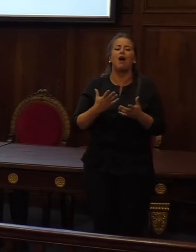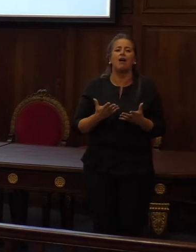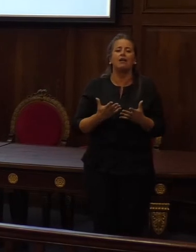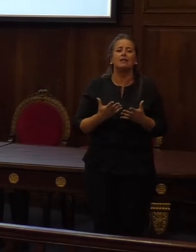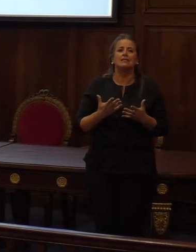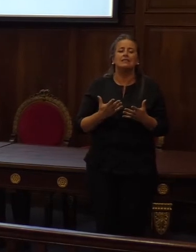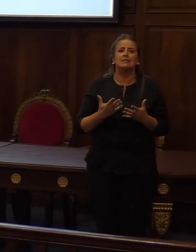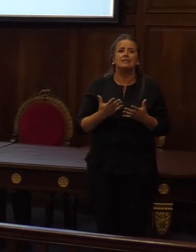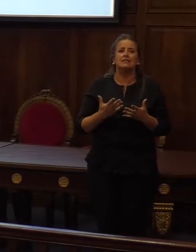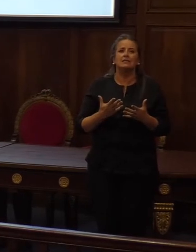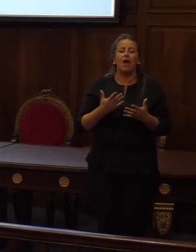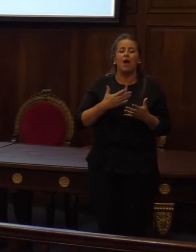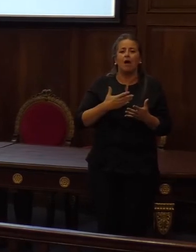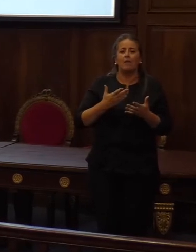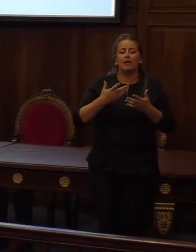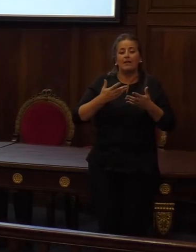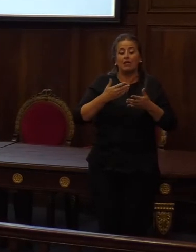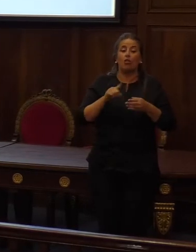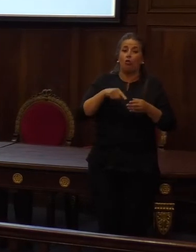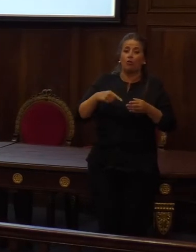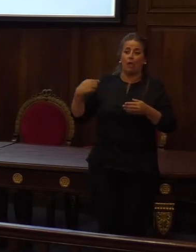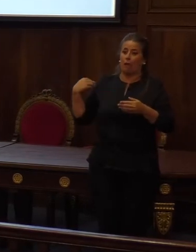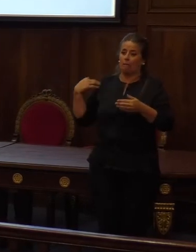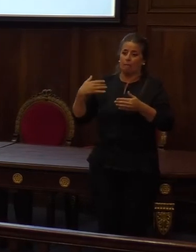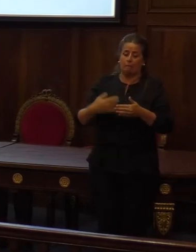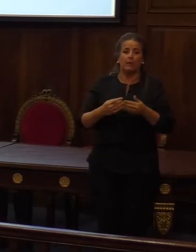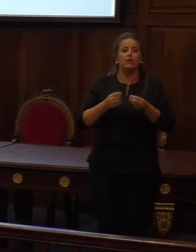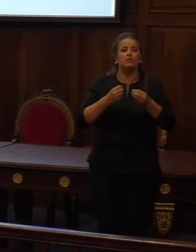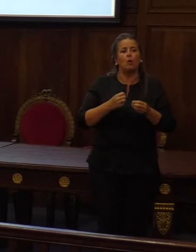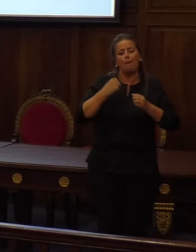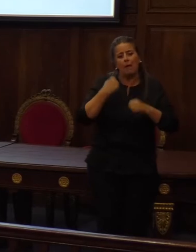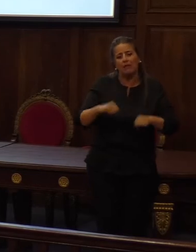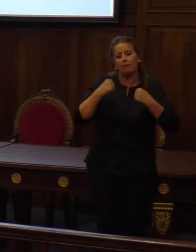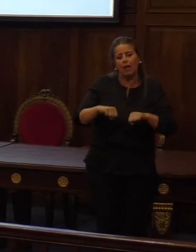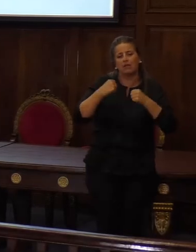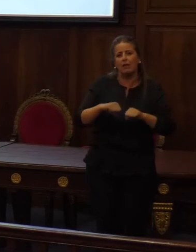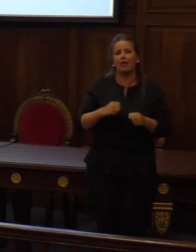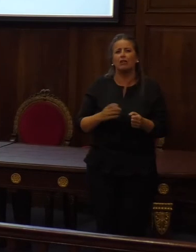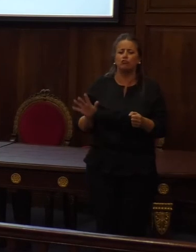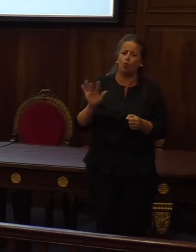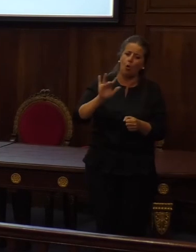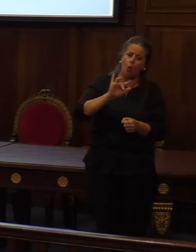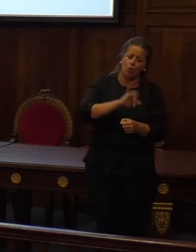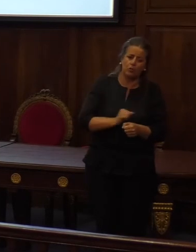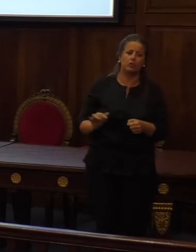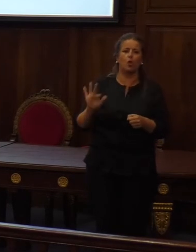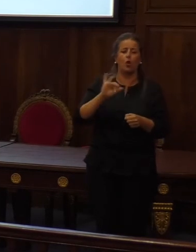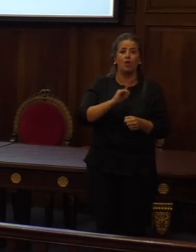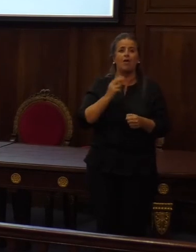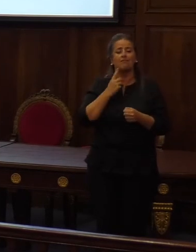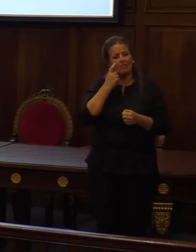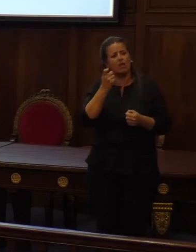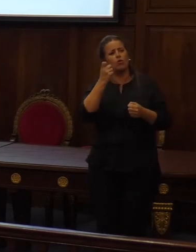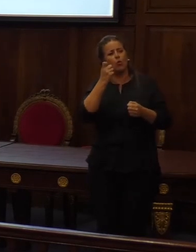pero es a partir de una conducta crítica con nuestra propia práctica cotidiana, identificando nuestras flaquezas para